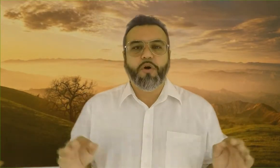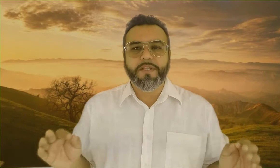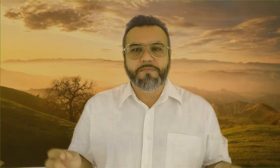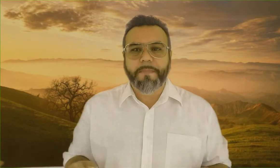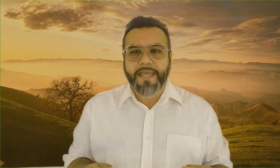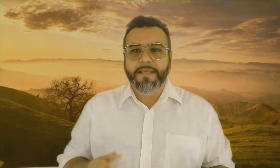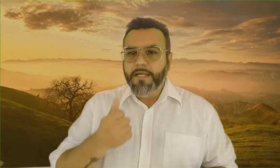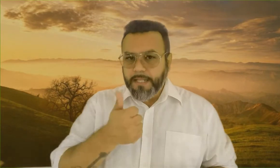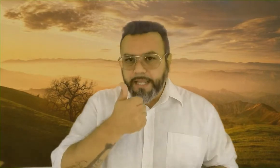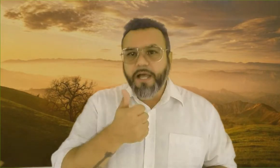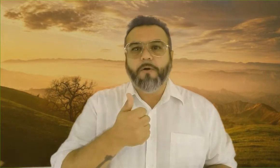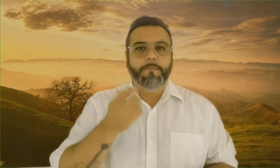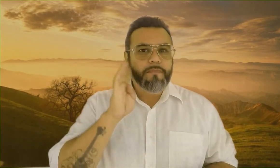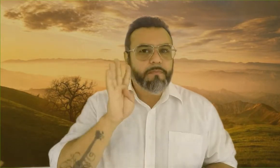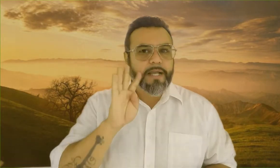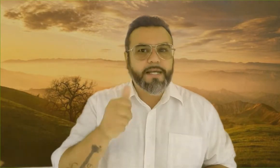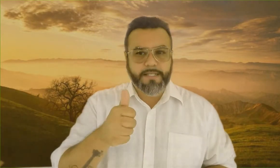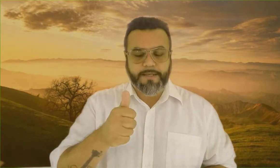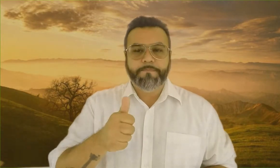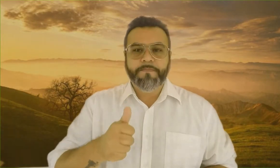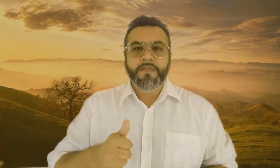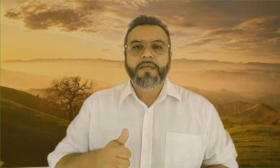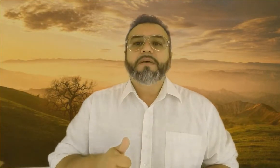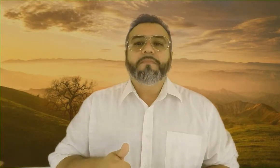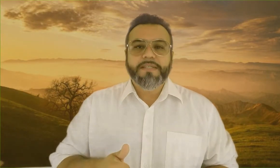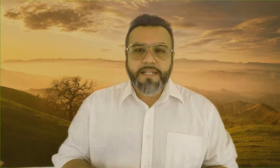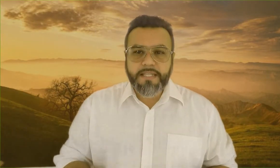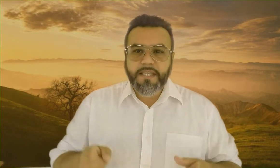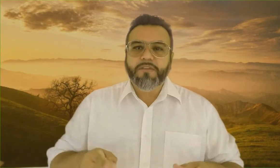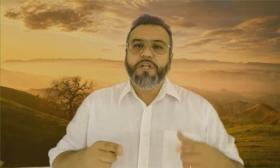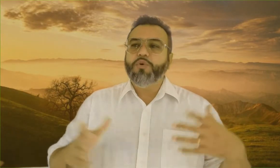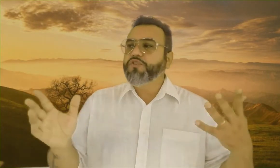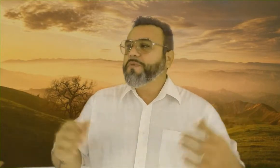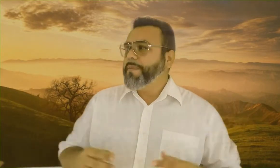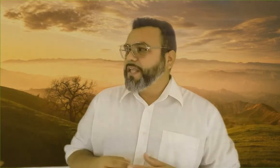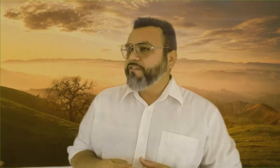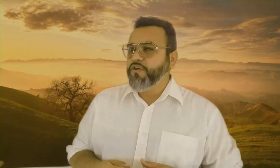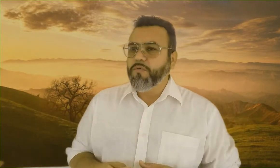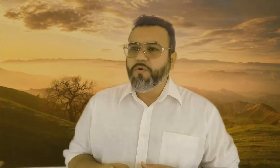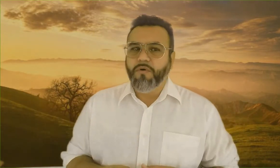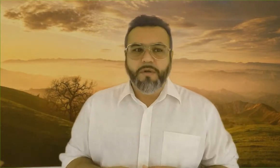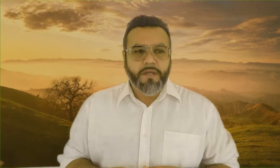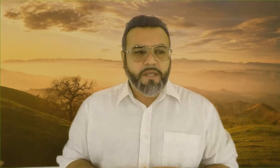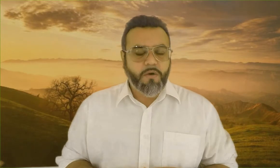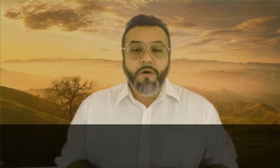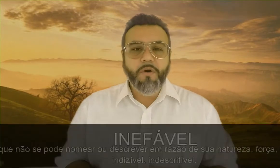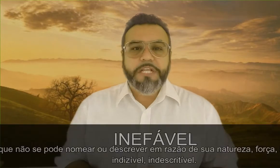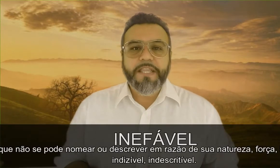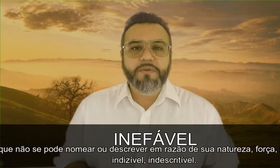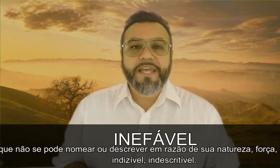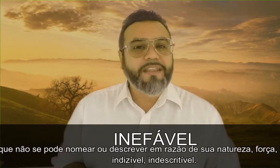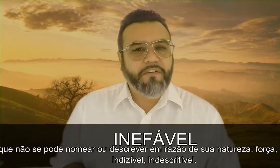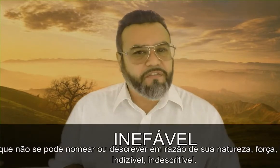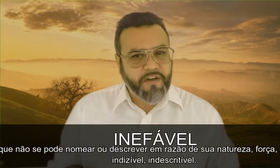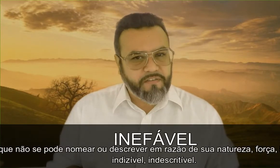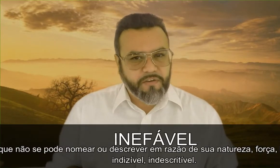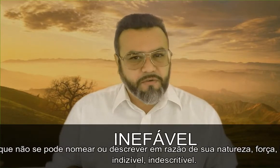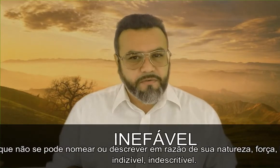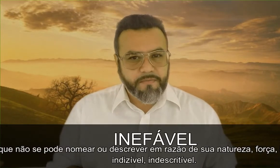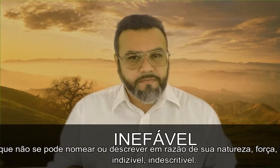de bem, legal, bacana, mas ali dentro ele usa uma palavra como o amor de Deus é inefável.